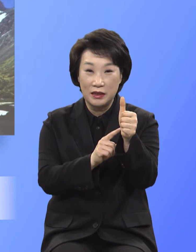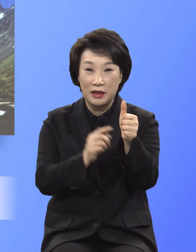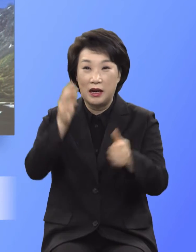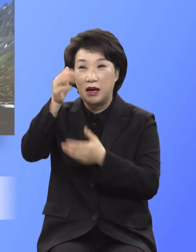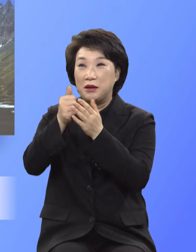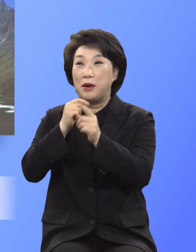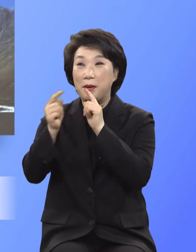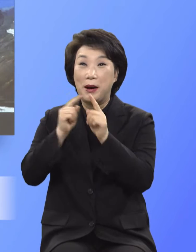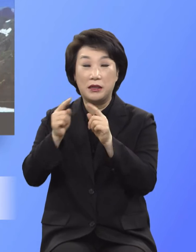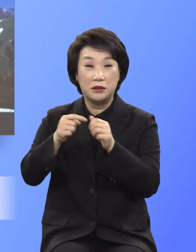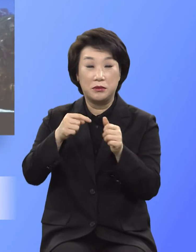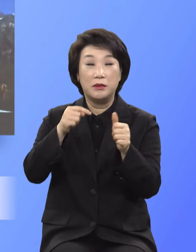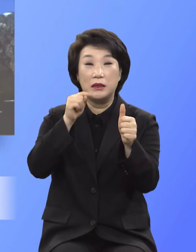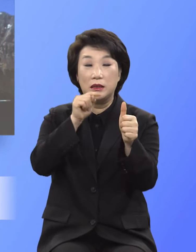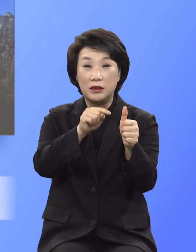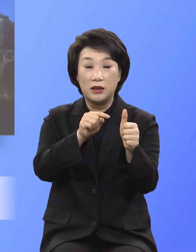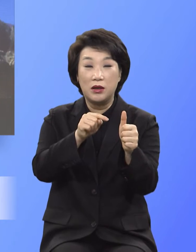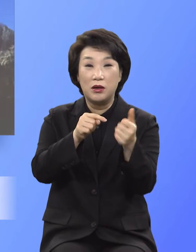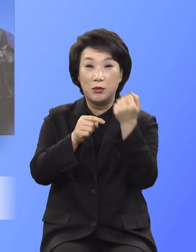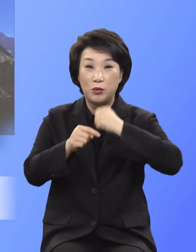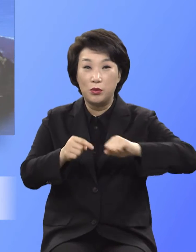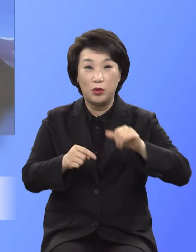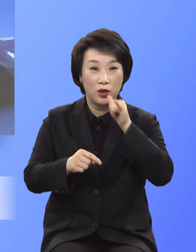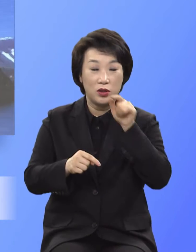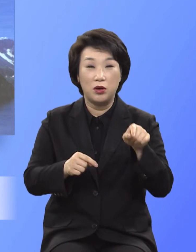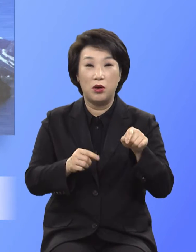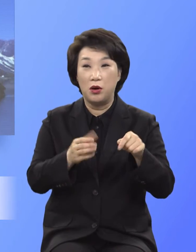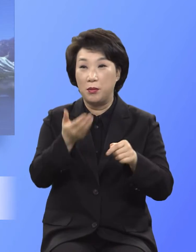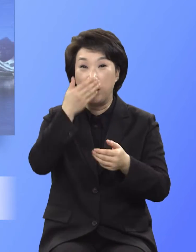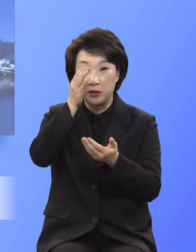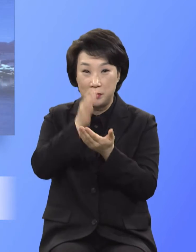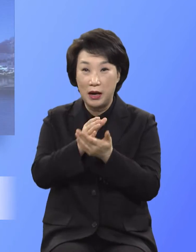먹지 말라는 선악과를 먹고